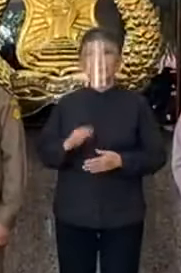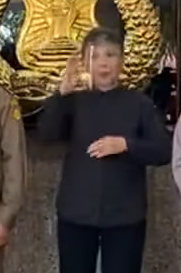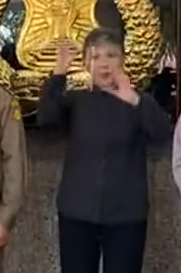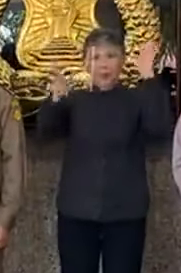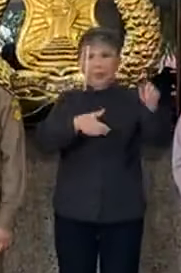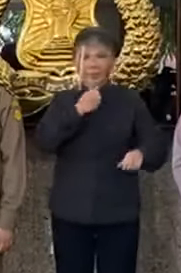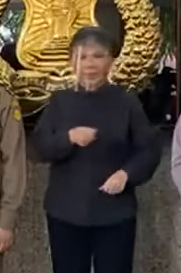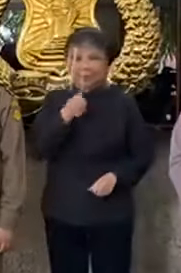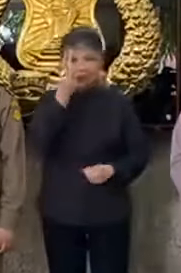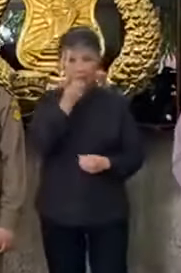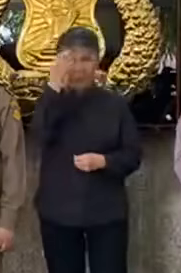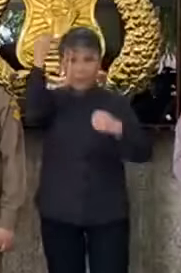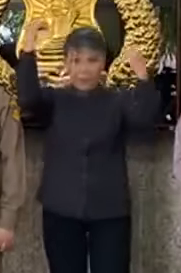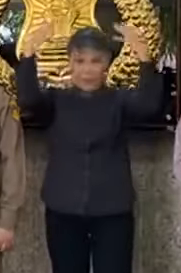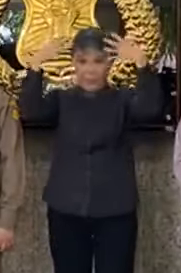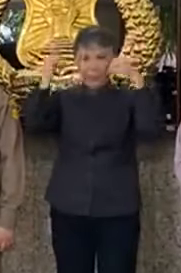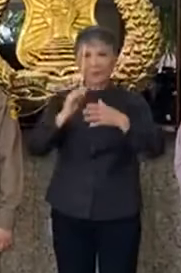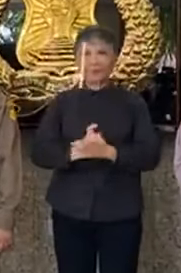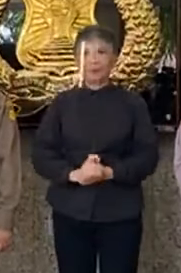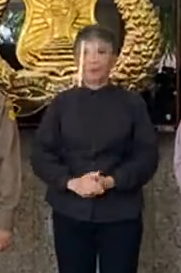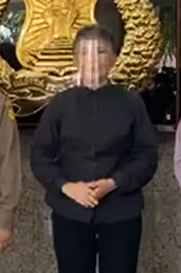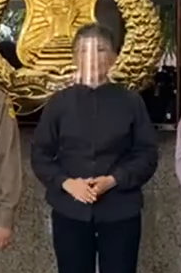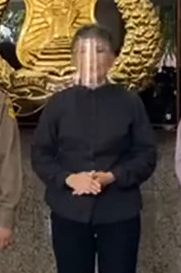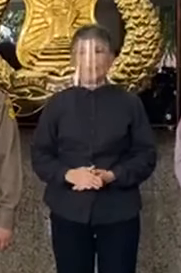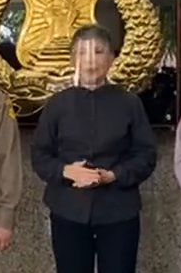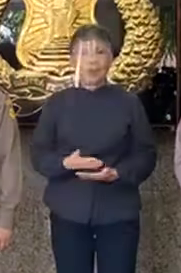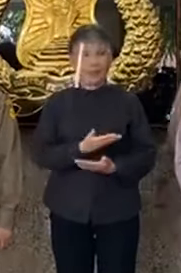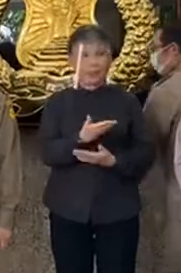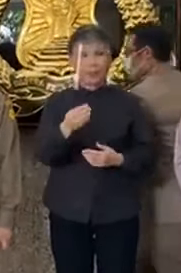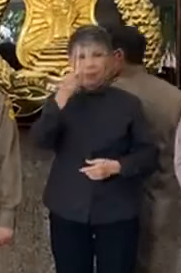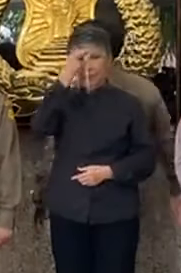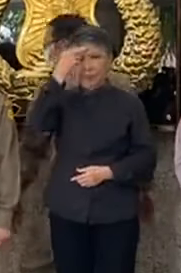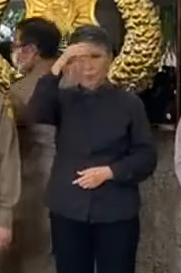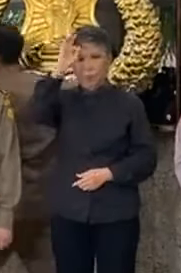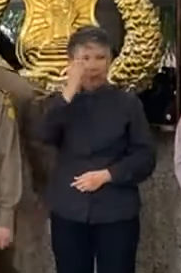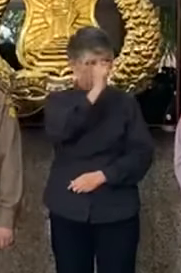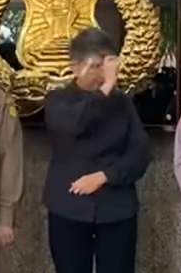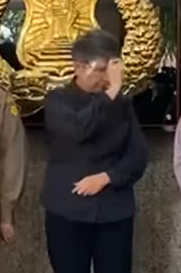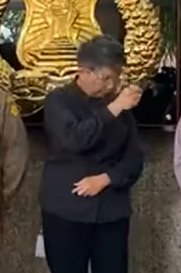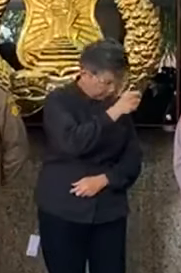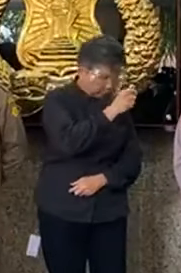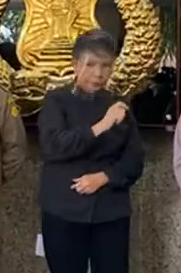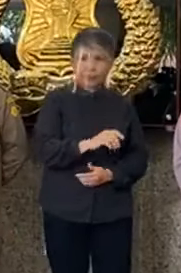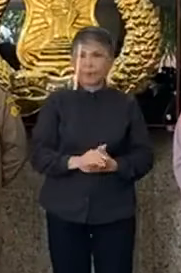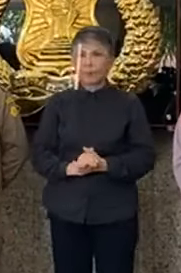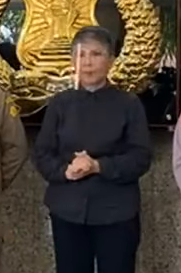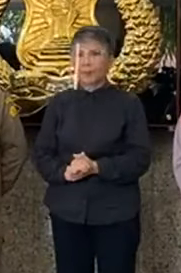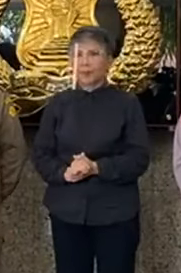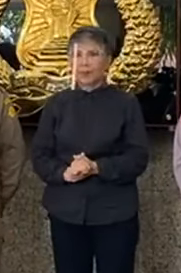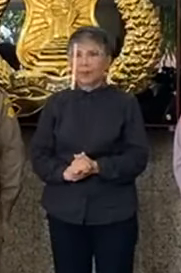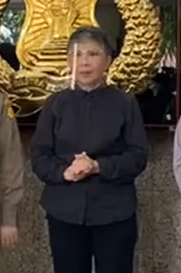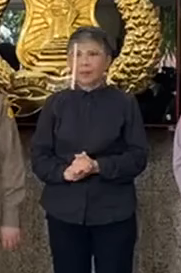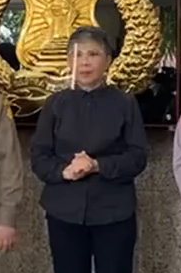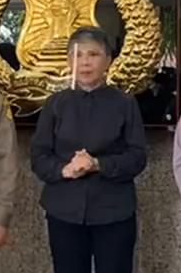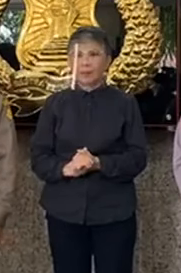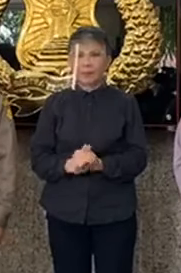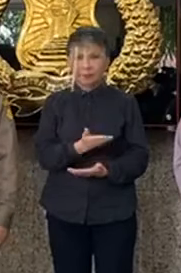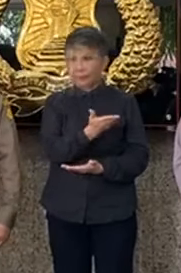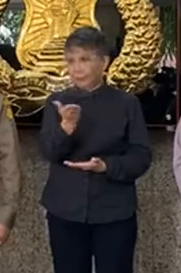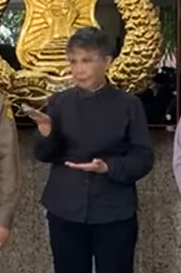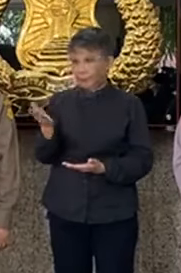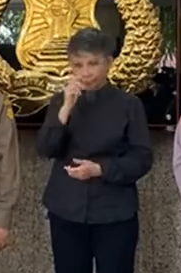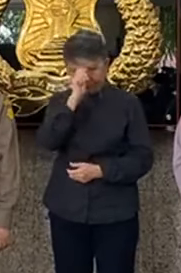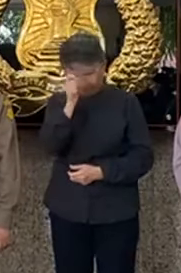Bismillahirrahmanirrahim. Assalamualaikum warahmatullahi wabarakatuh. Bapak Kapolri yang saya hormati dan Bapak Ibu